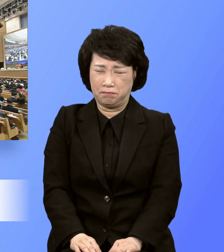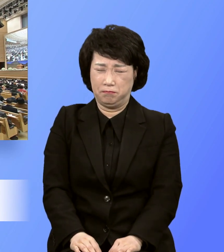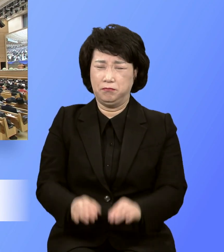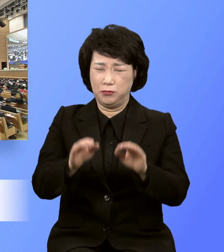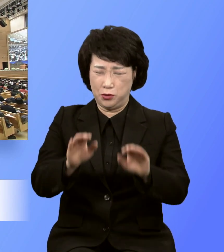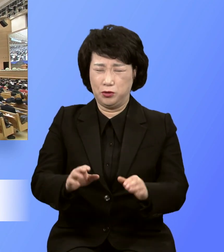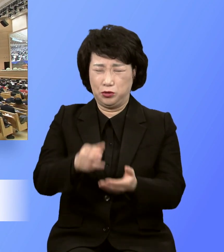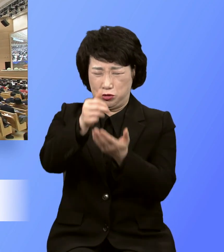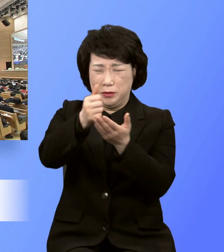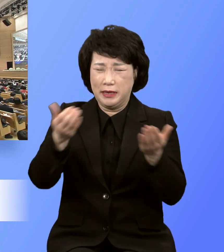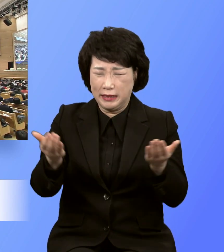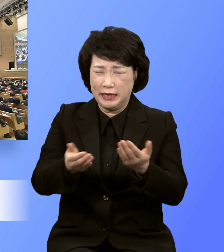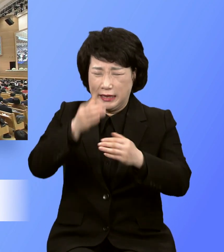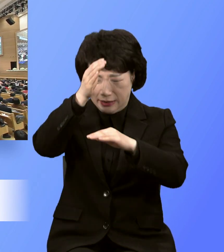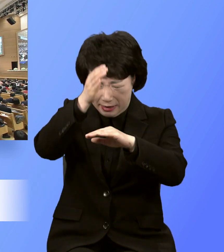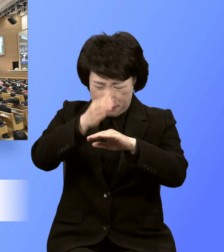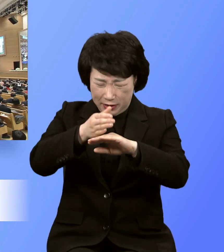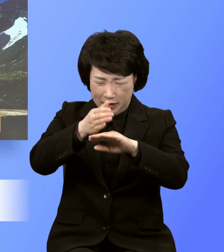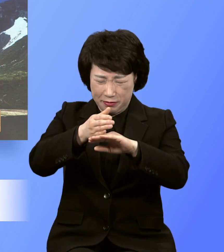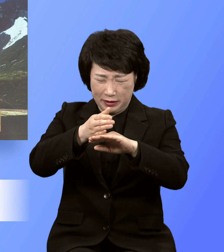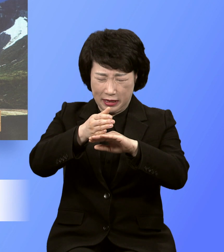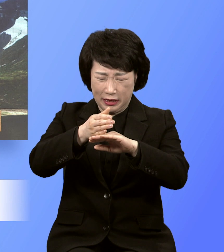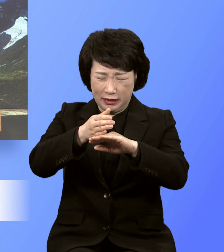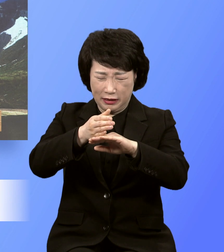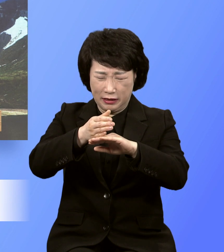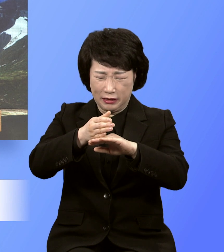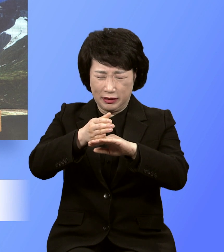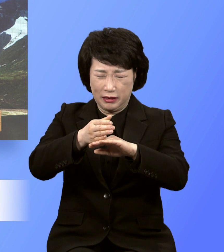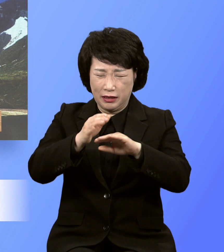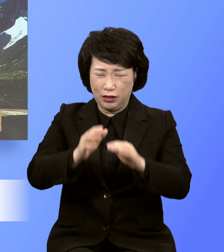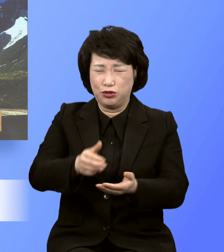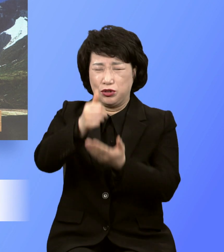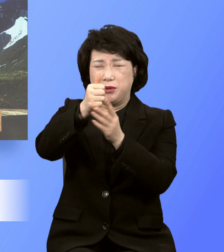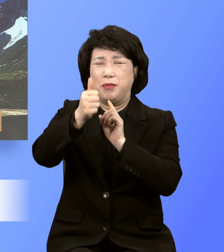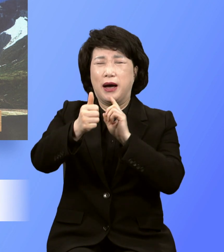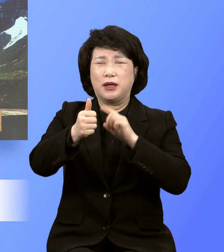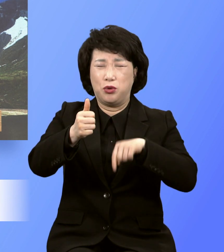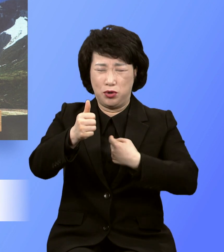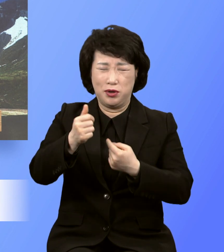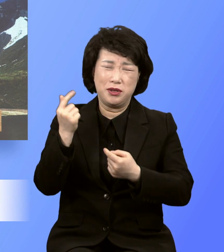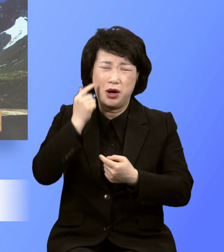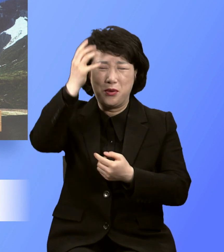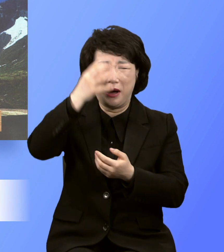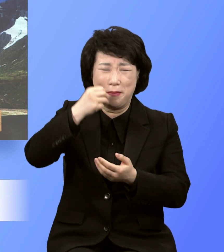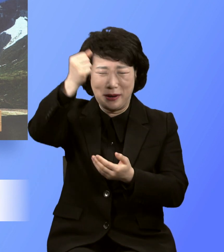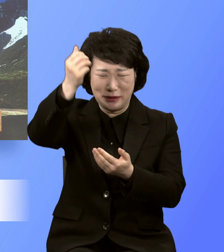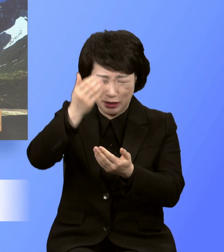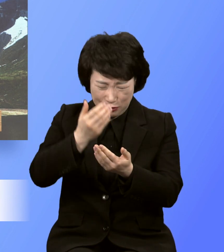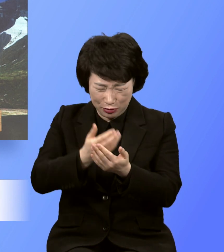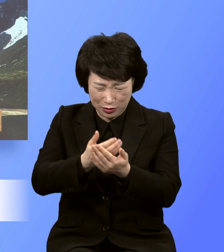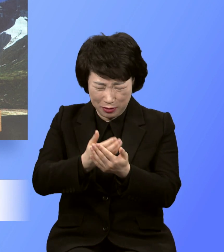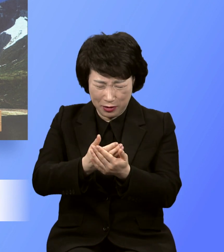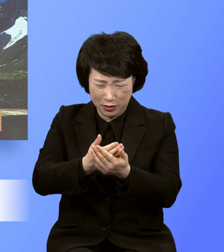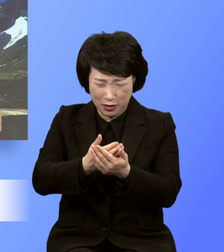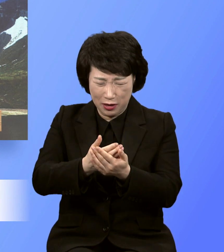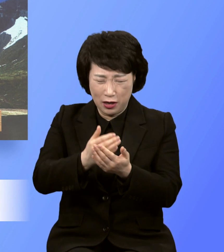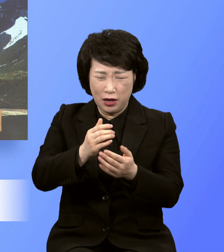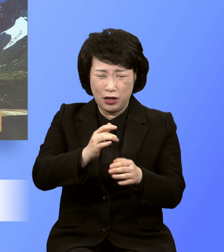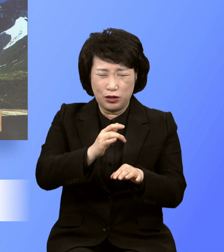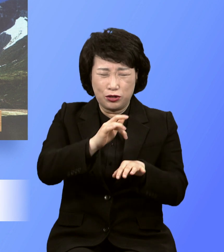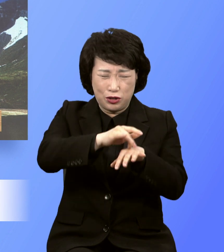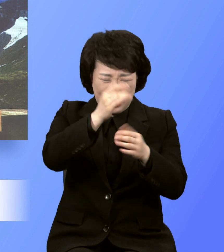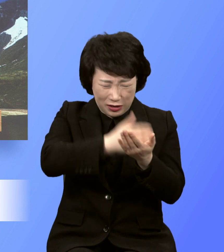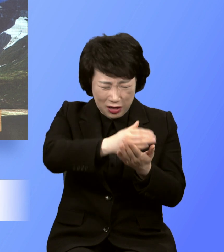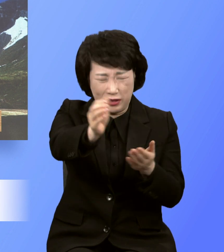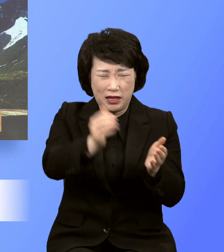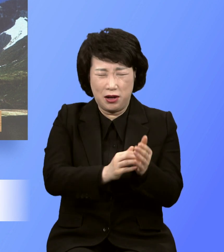오늘 주가 이랬었음을 감사합니다. 주만으로 영광 받으시옵소서. 떠나간